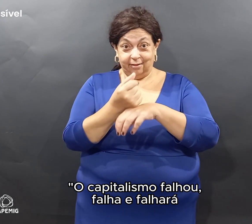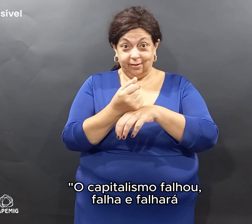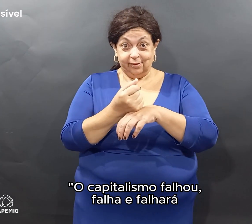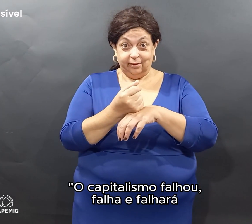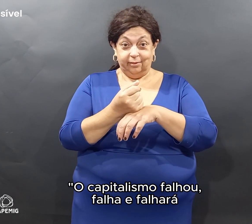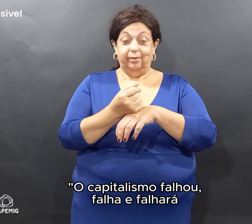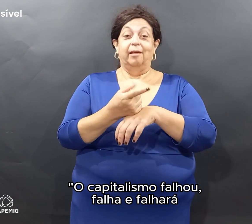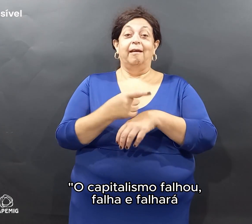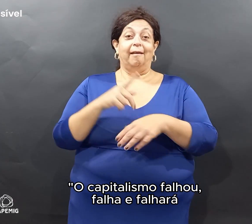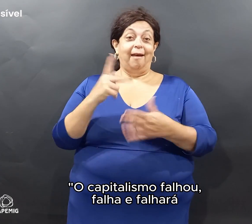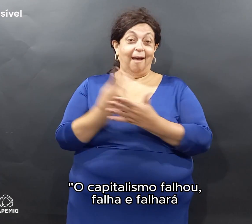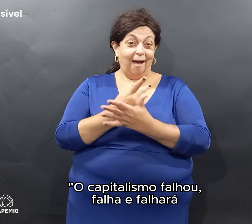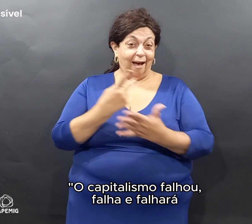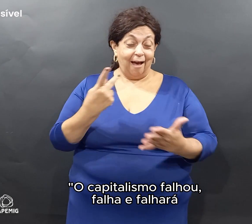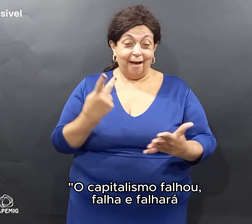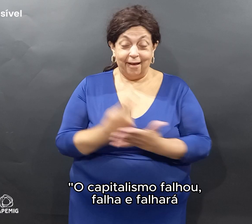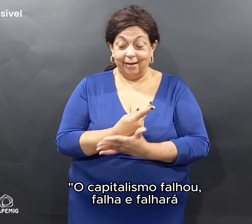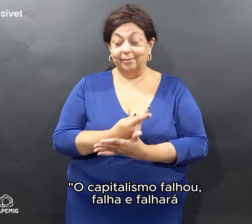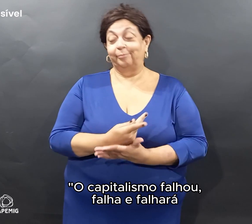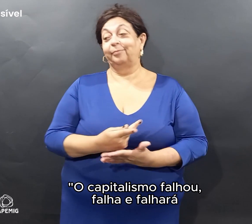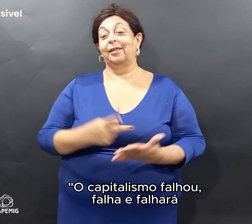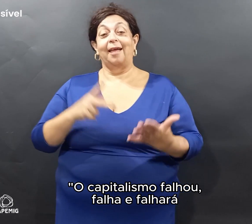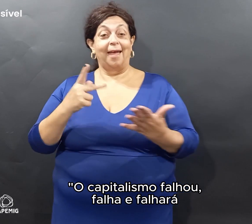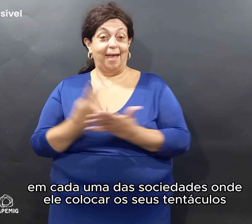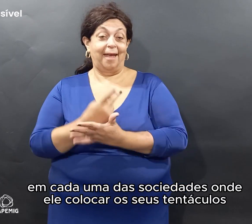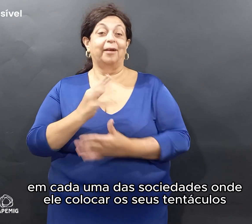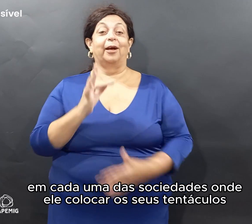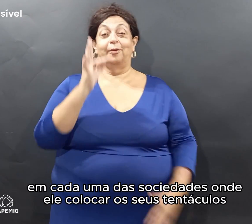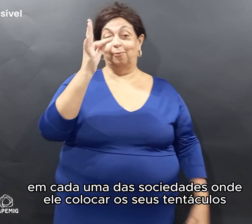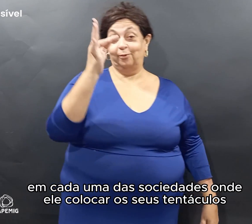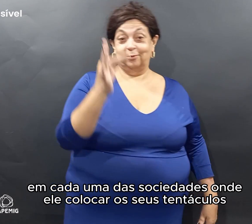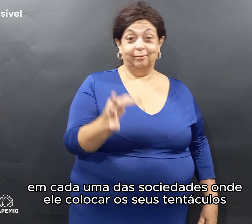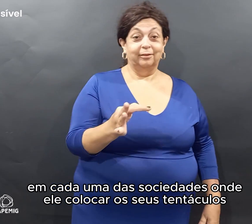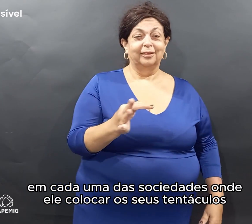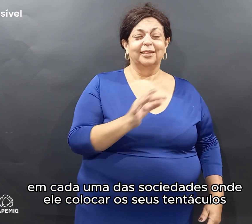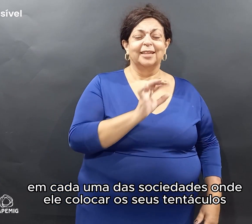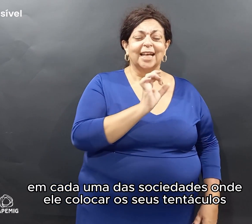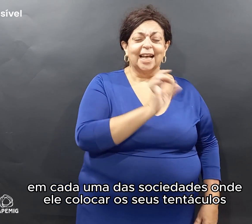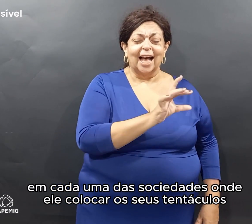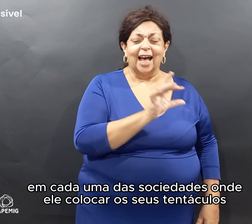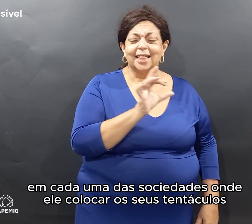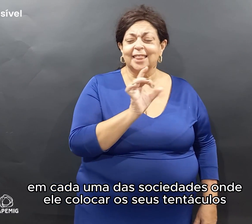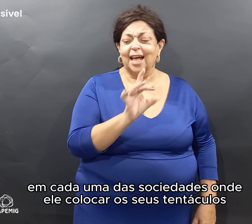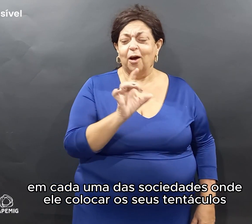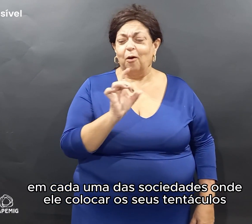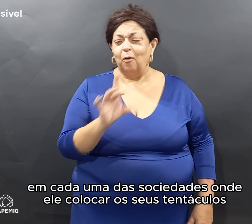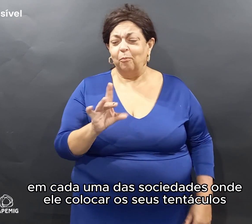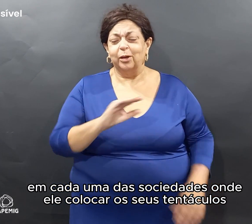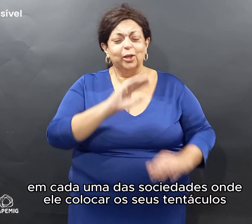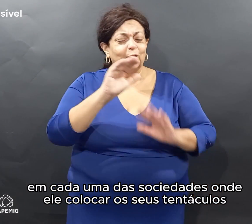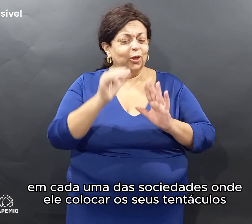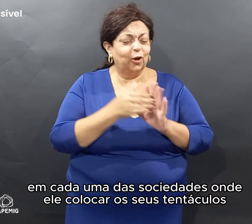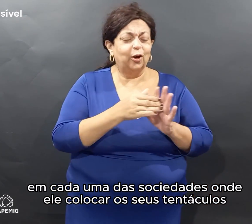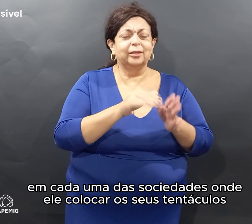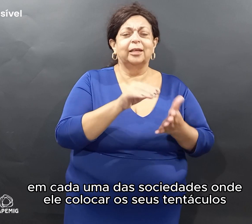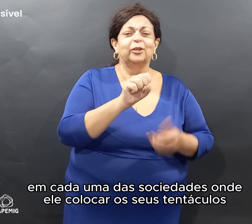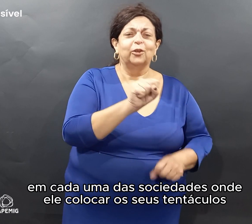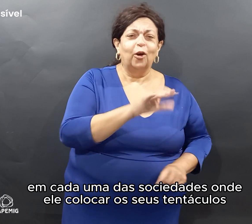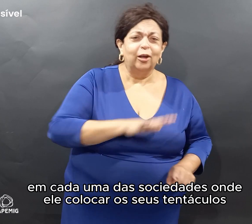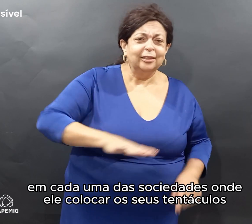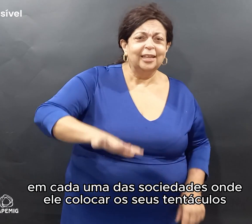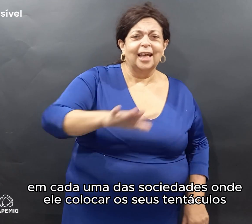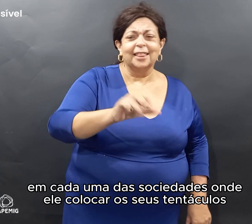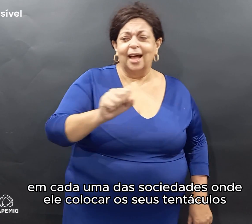falhou, falha e falhará em cada uma das sociedades aonde